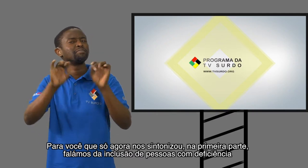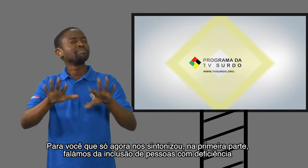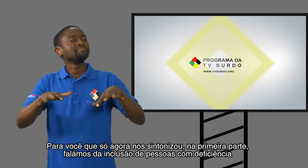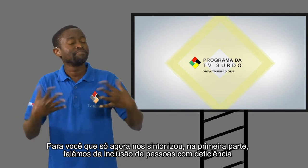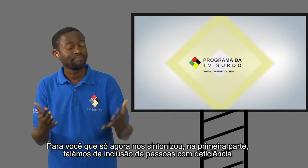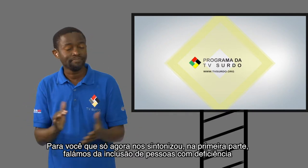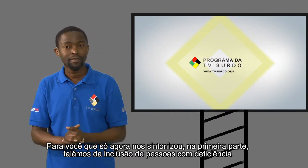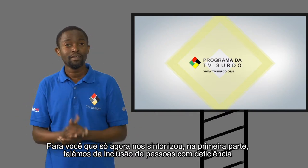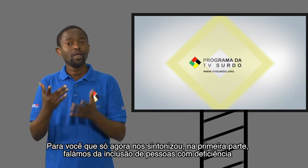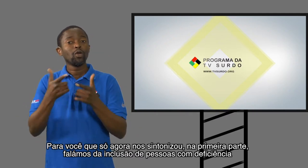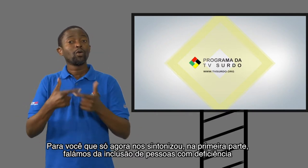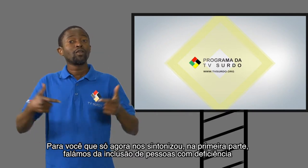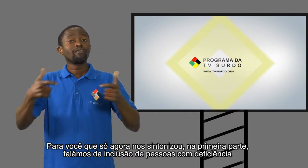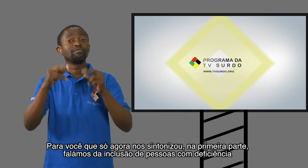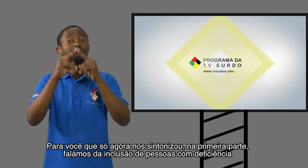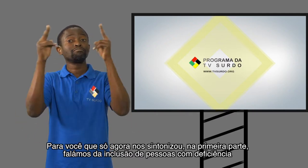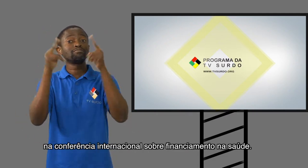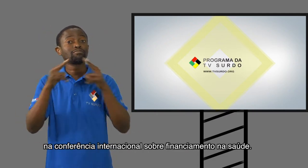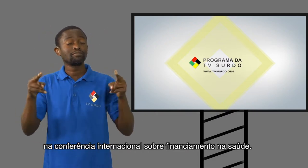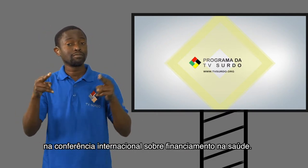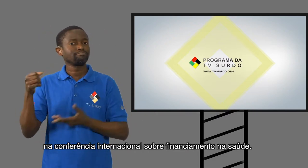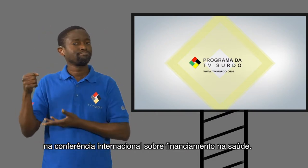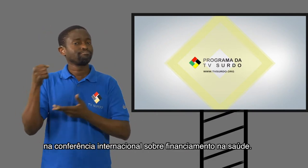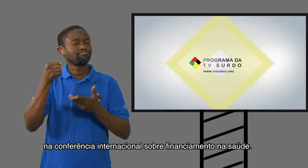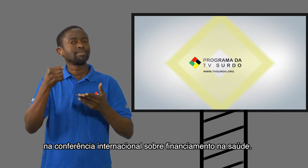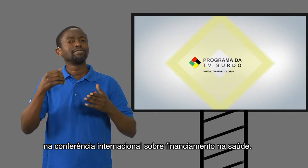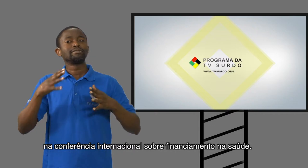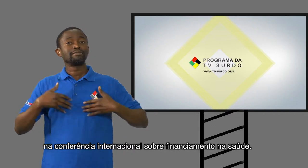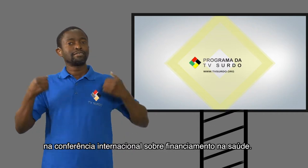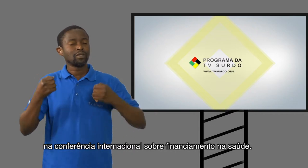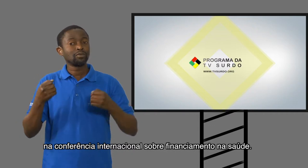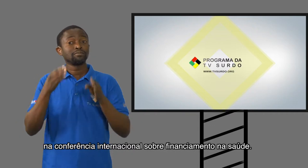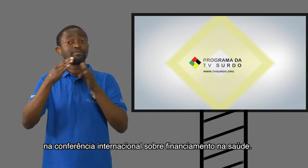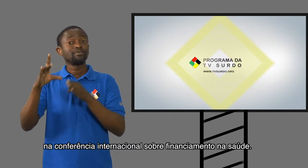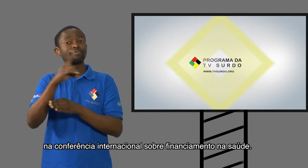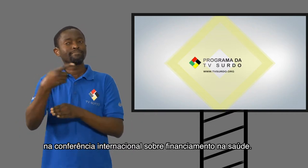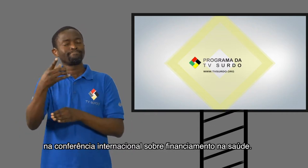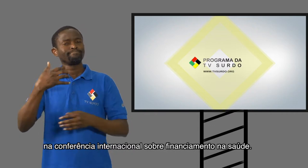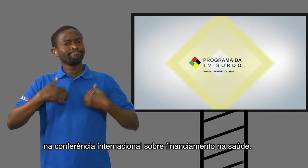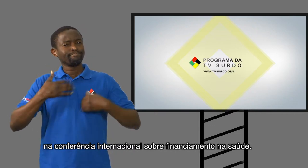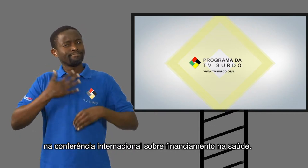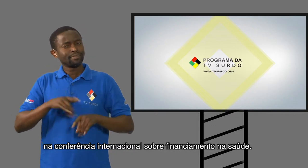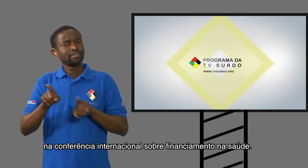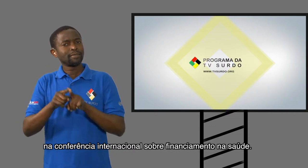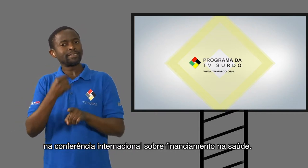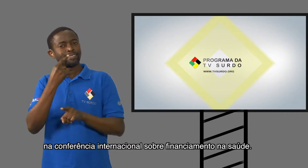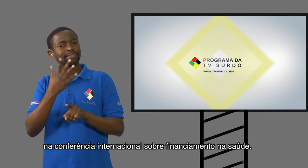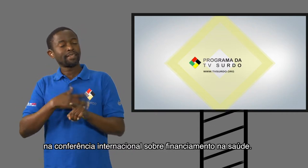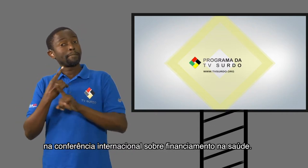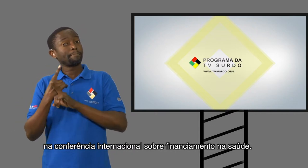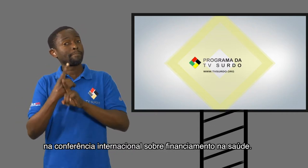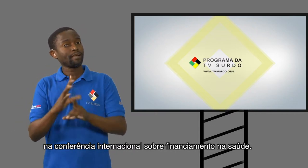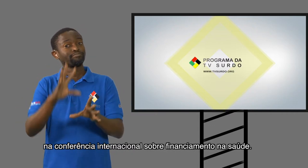falamos da inclusão de pessoas com deficiência na Conferência Internacional sobre Financiamento na Saúde.